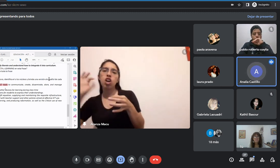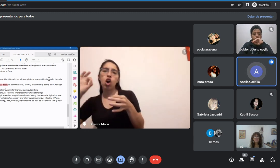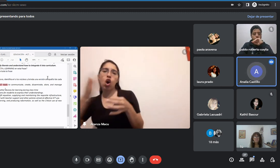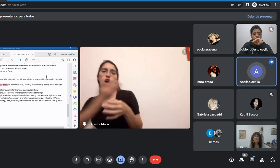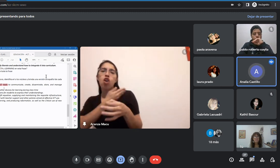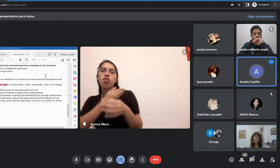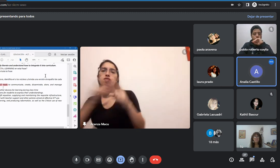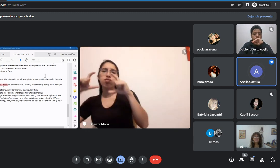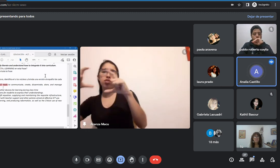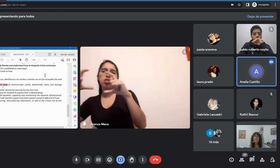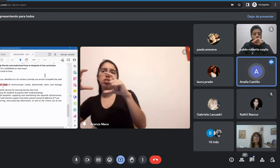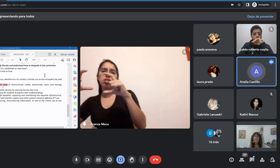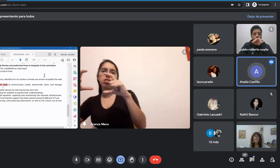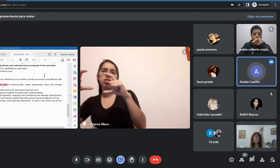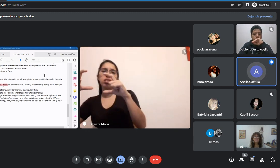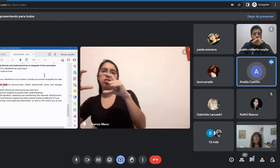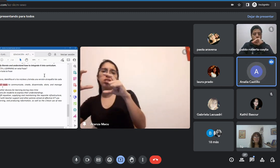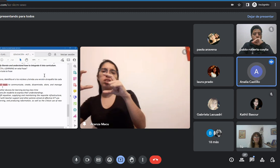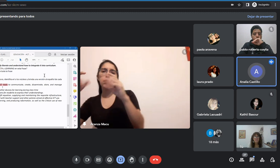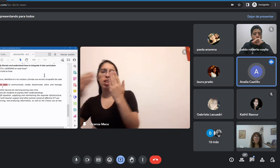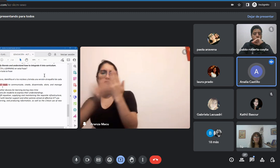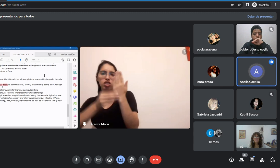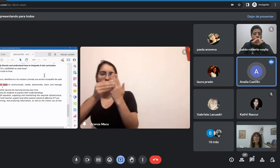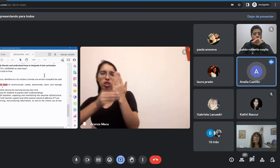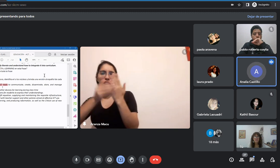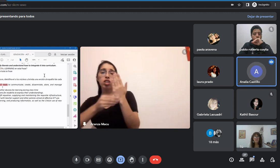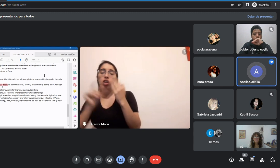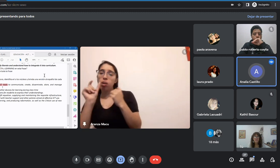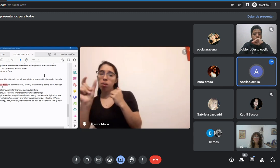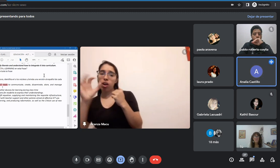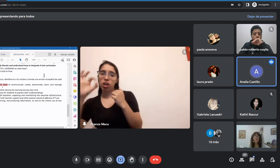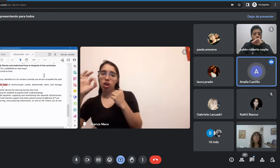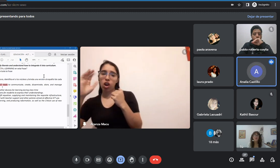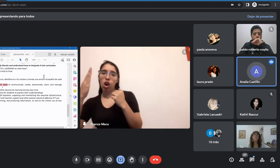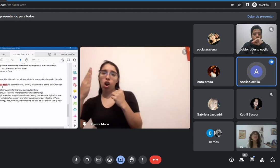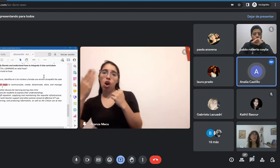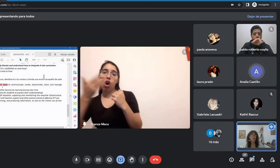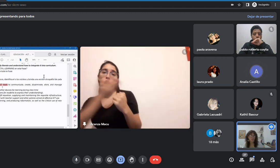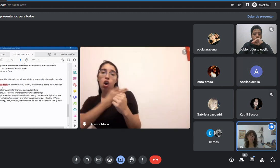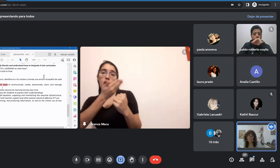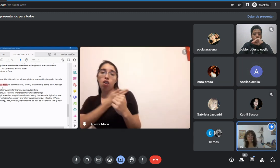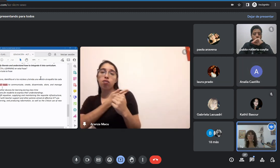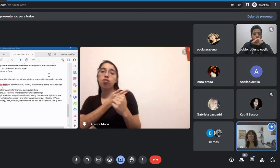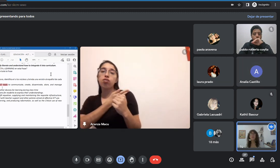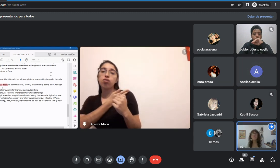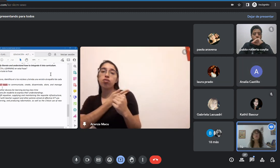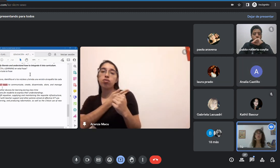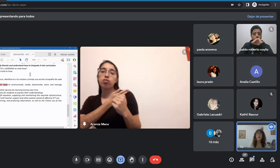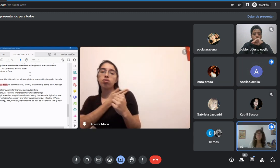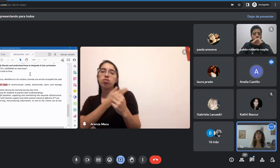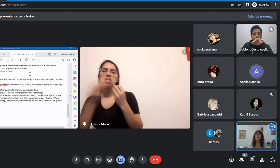doble F. Entonces, no, ahí tuve. Bueno, porque es otra cosa, ¿sí? Cuando. Porque set puede